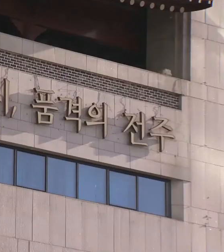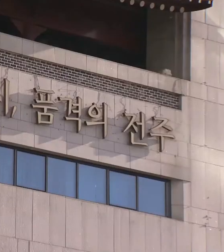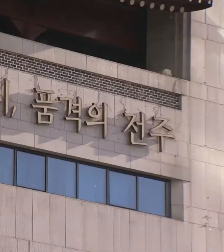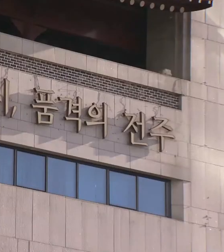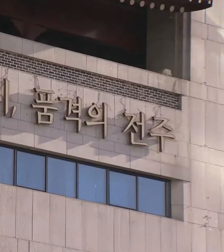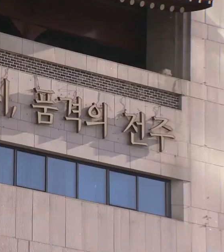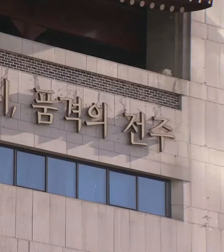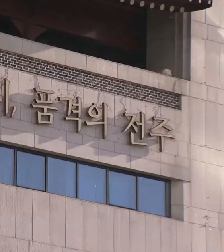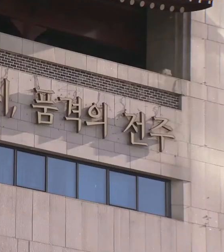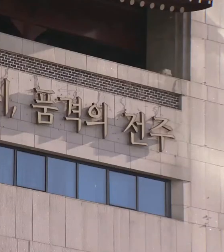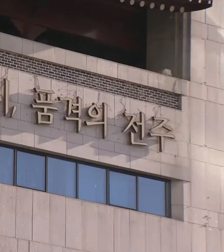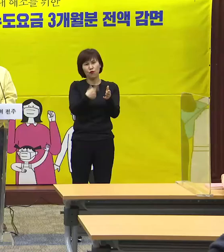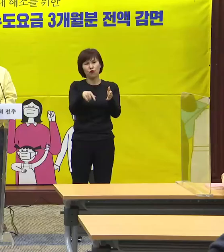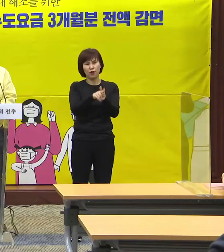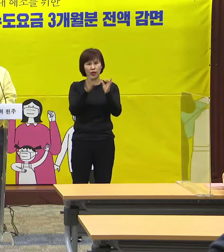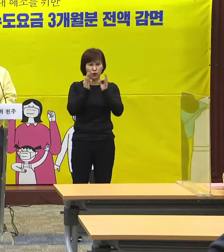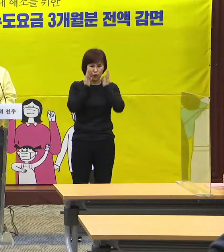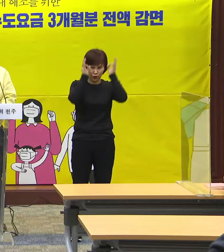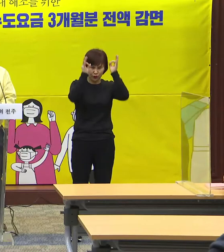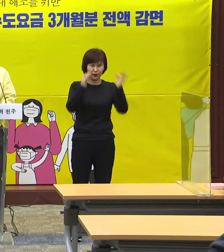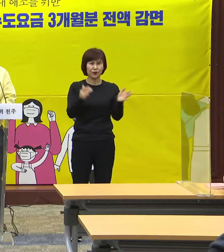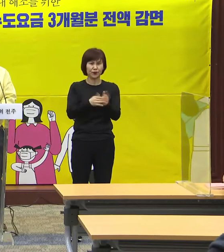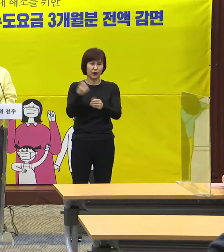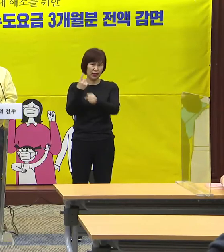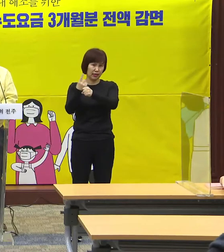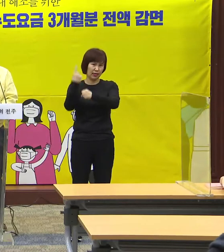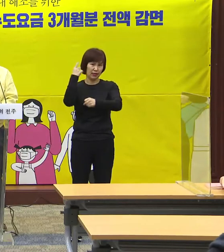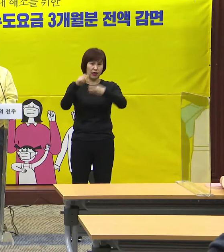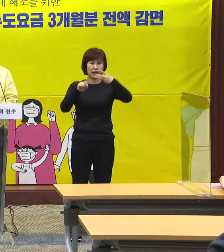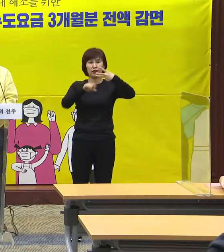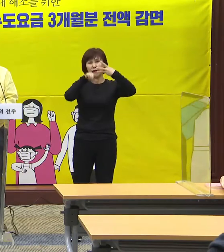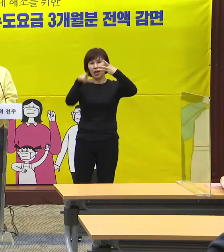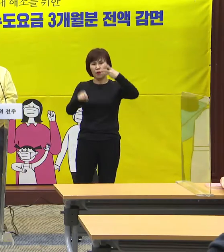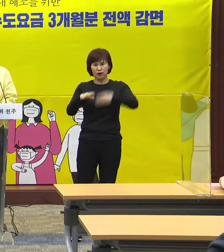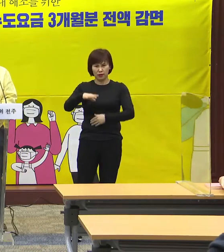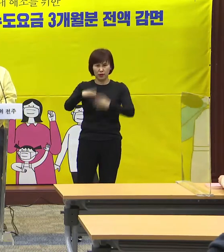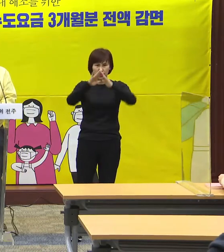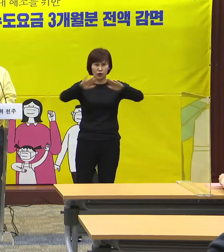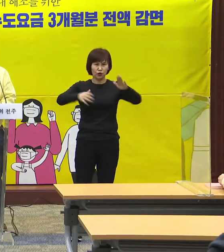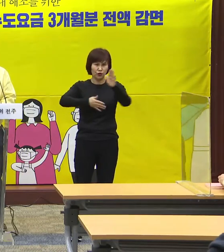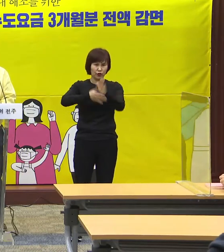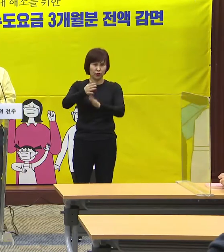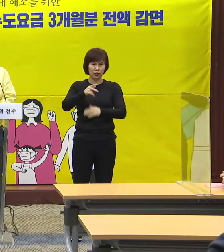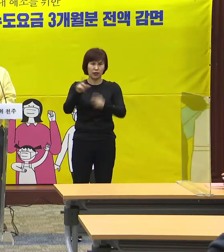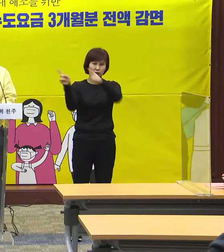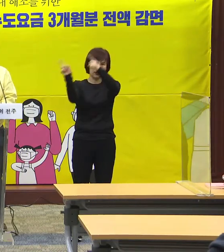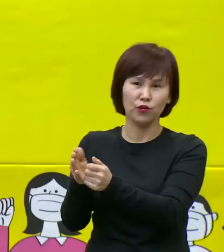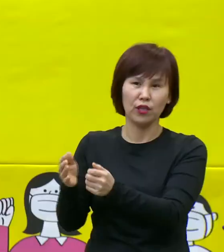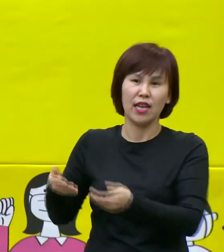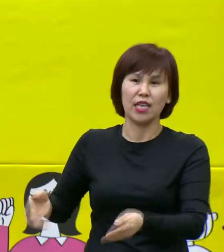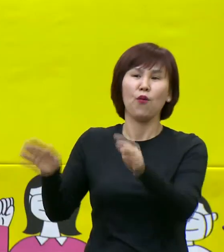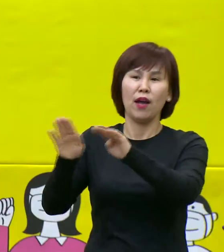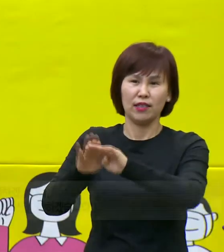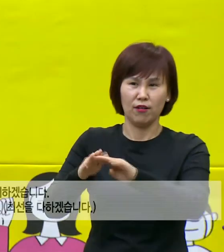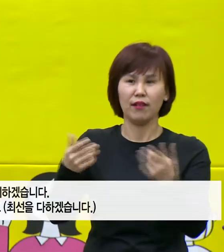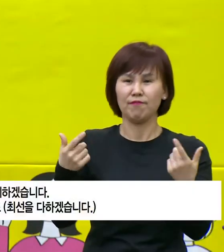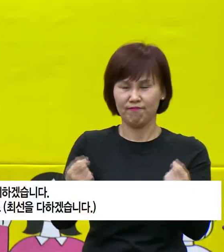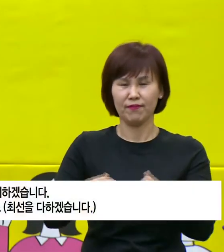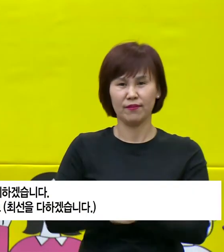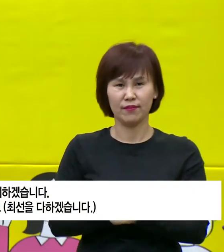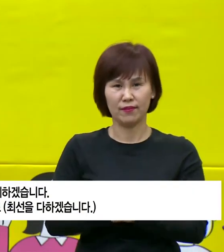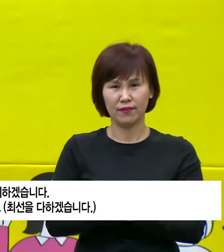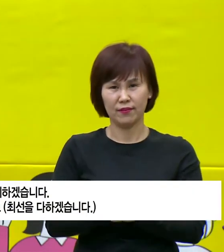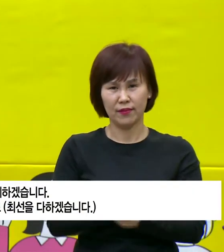있습니다. 재난지원금의 신청과 지급은 8일부터 즉시 시행됩니다. 고심어린